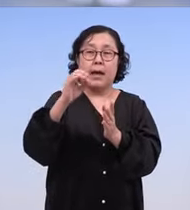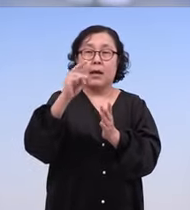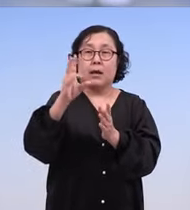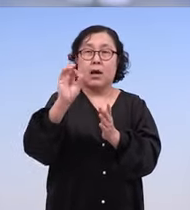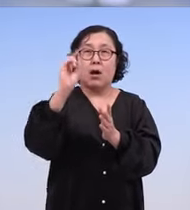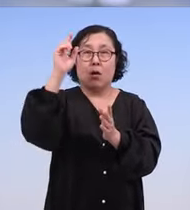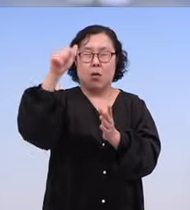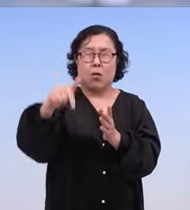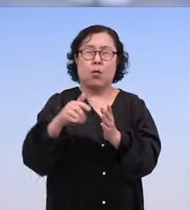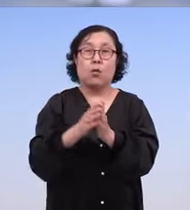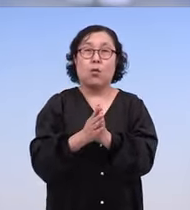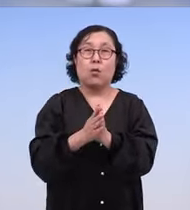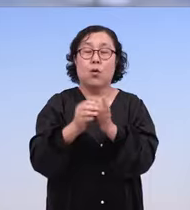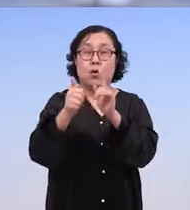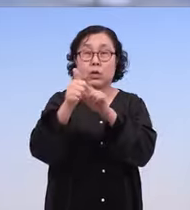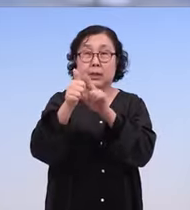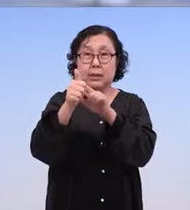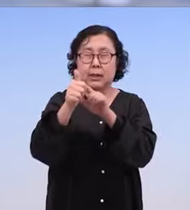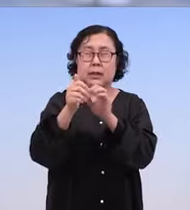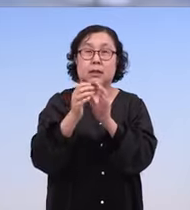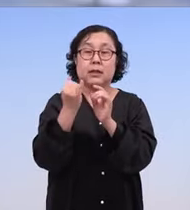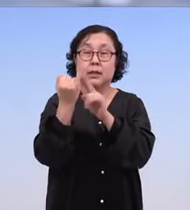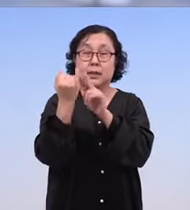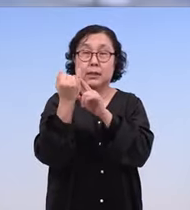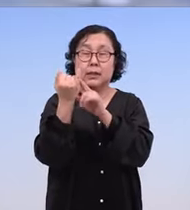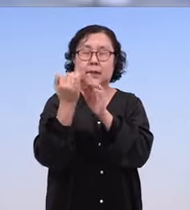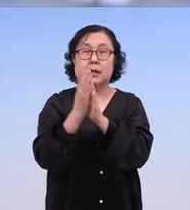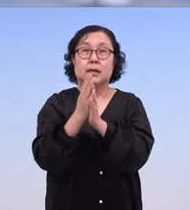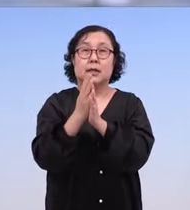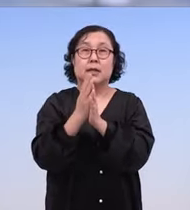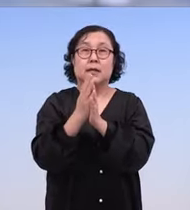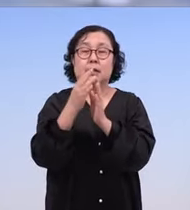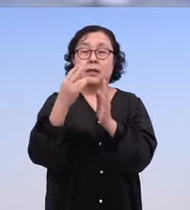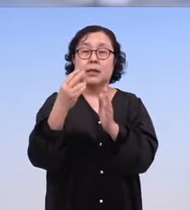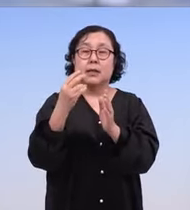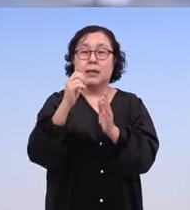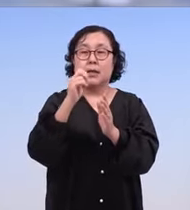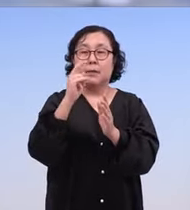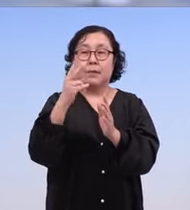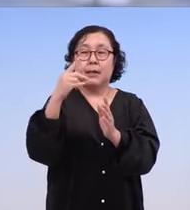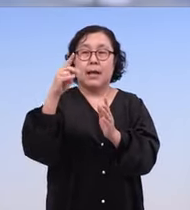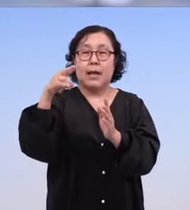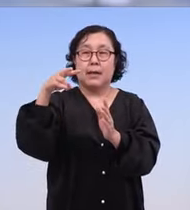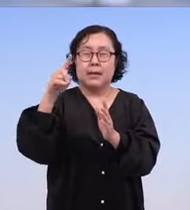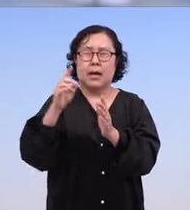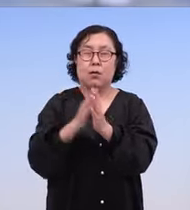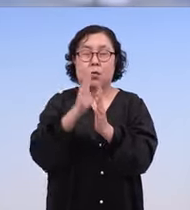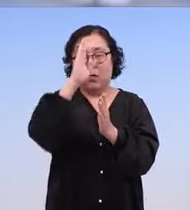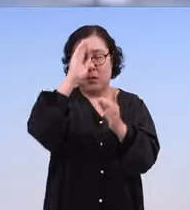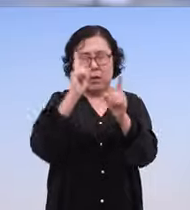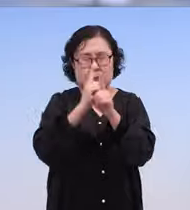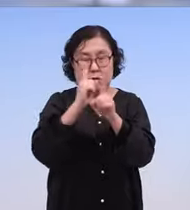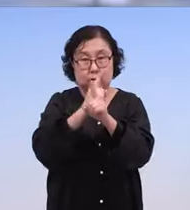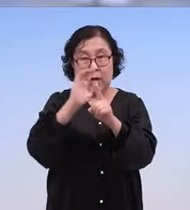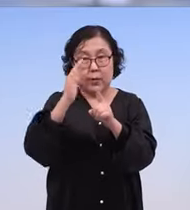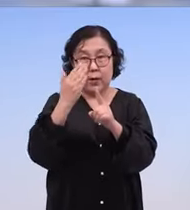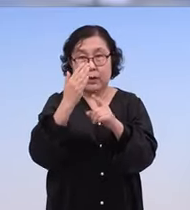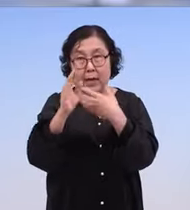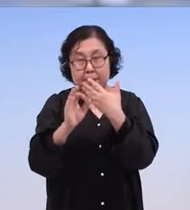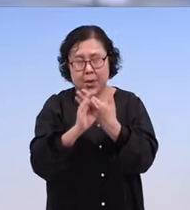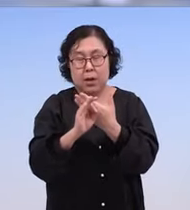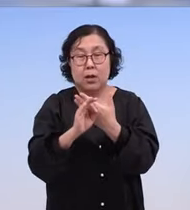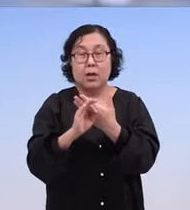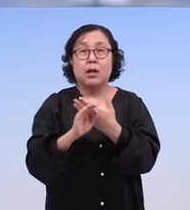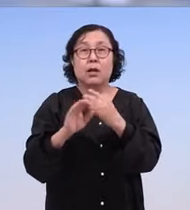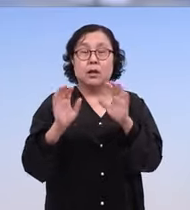백영옥 씨는 그 TV에 나오는 대사 하나로 활력이 회복이 되고 다시 치유가 될 수 있었다면 오늘 여러분